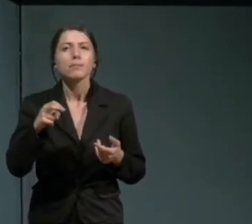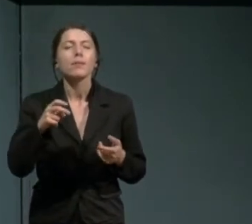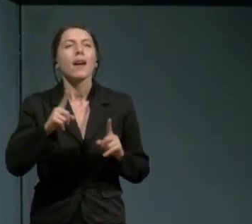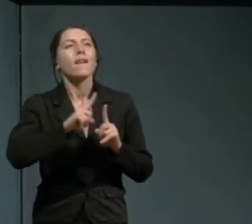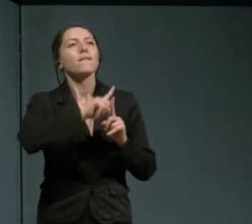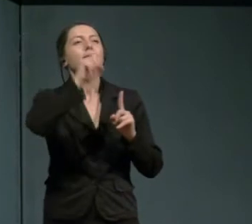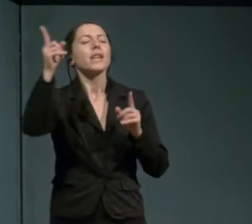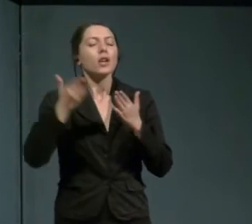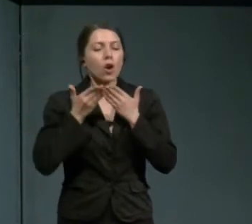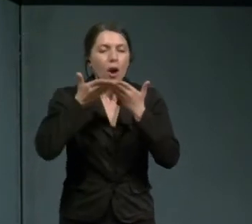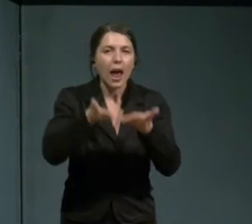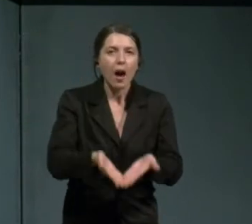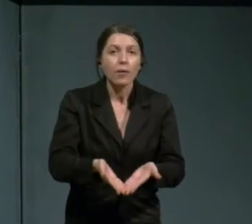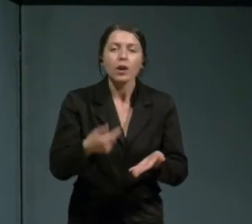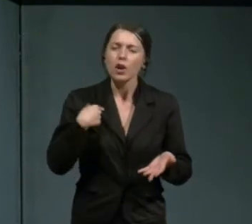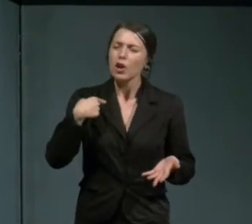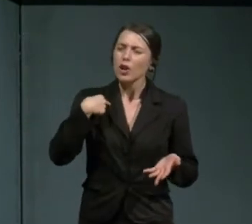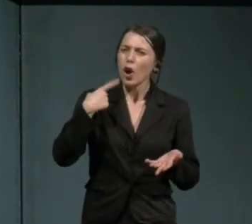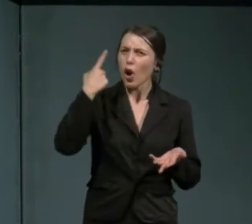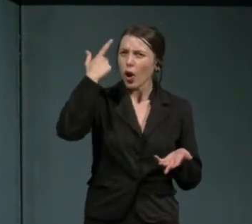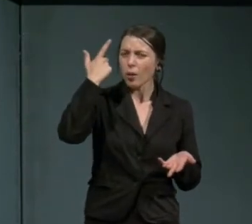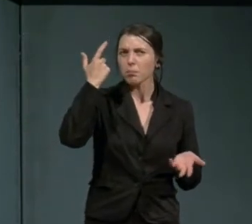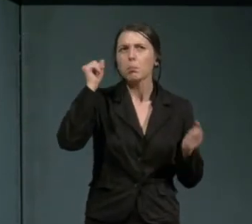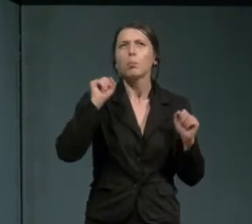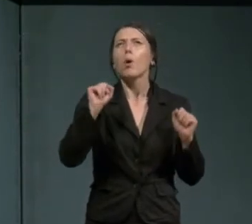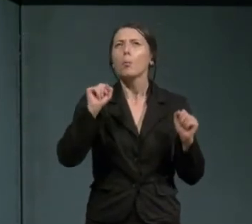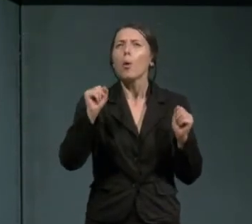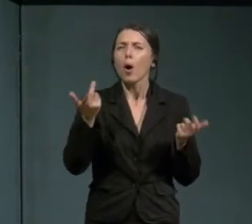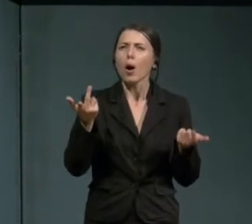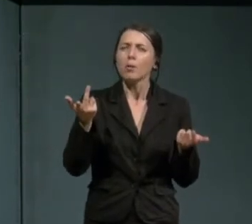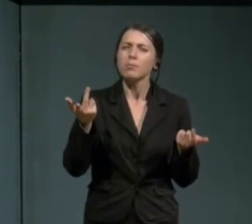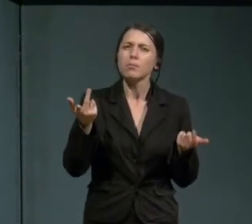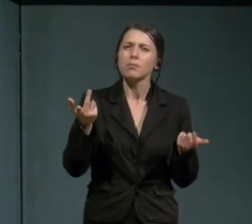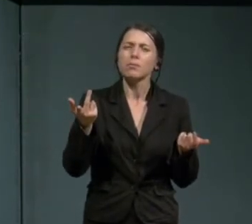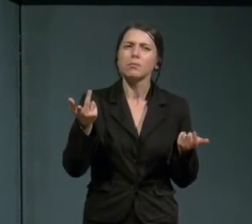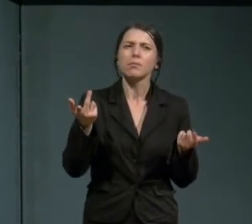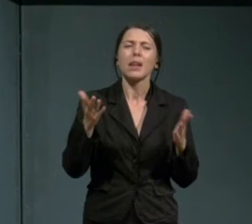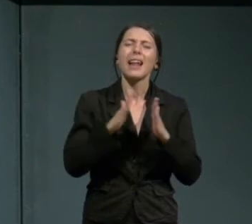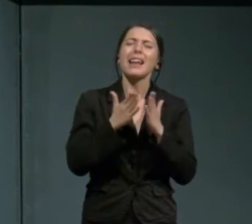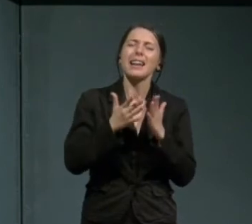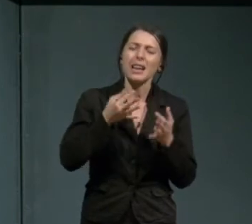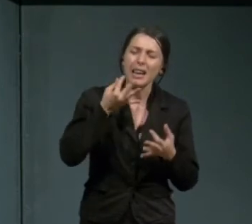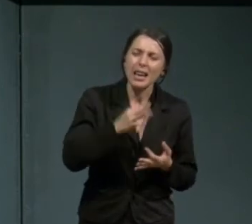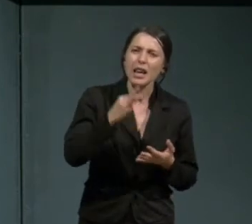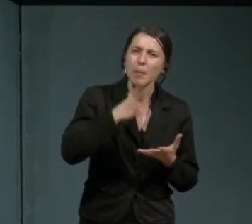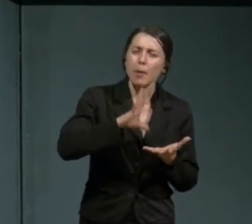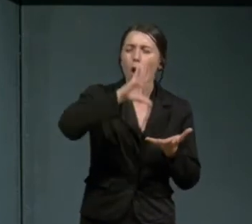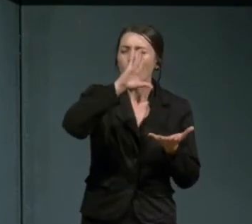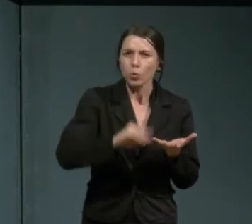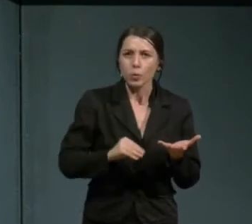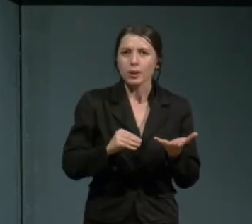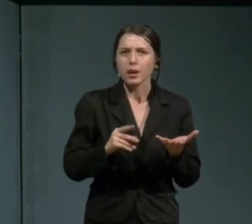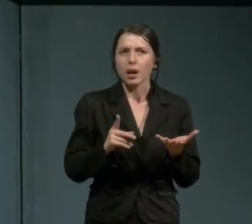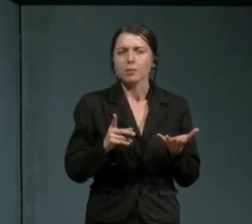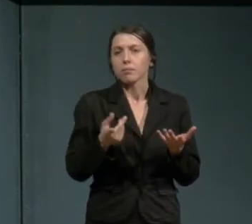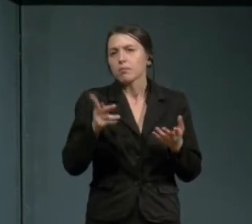naufragio è vero che avevo la possibilità di farlo per un intero libro per il dipanarsi di un intero libro non è